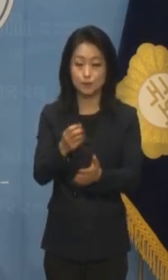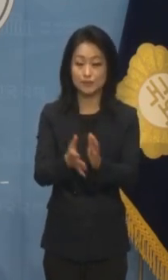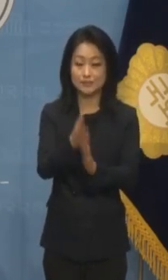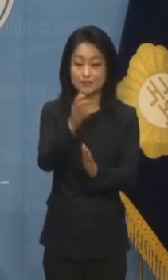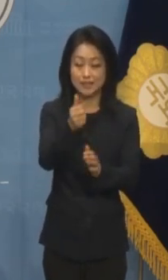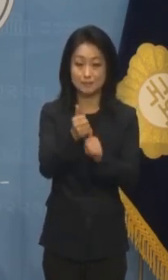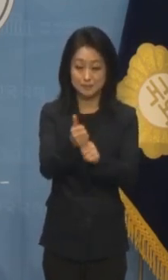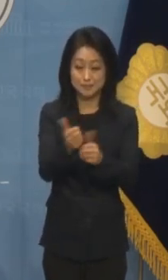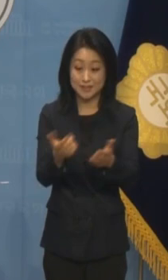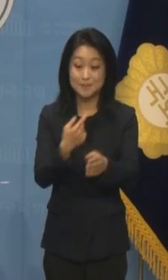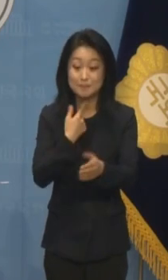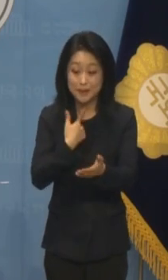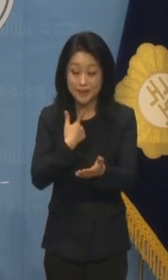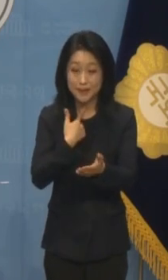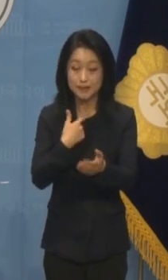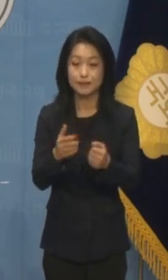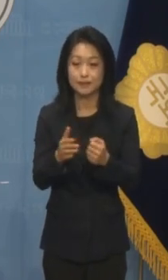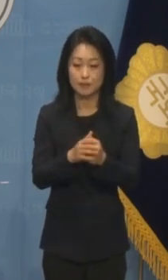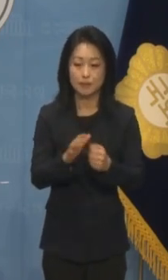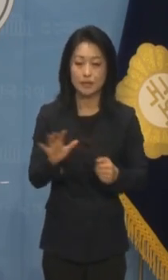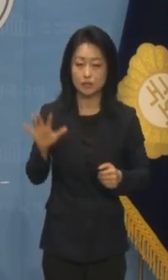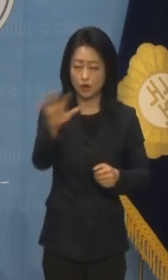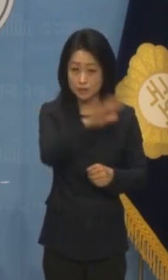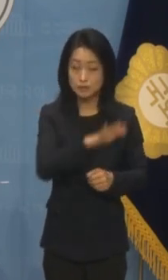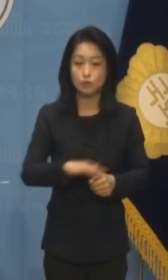입장에서 그걸 전체적으로